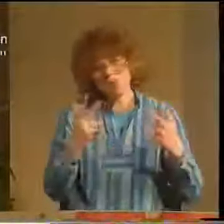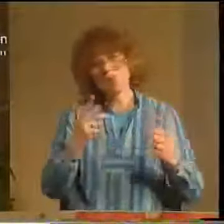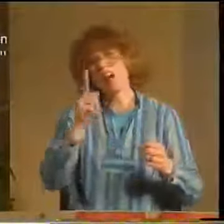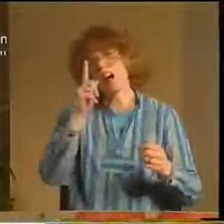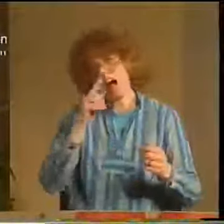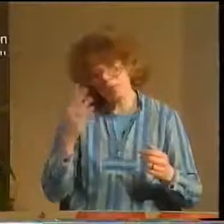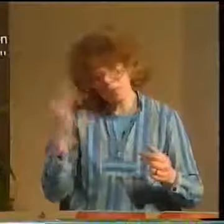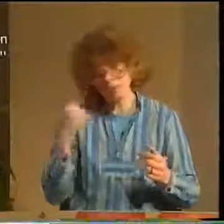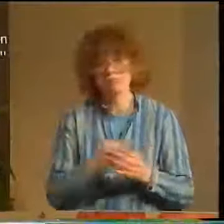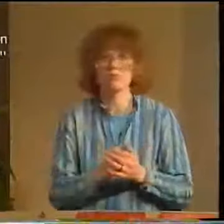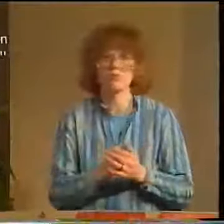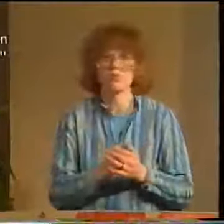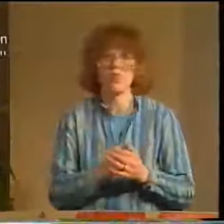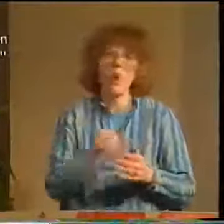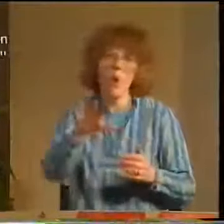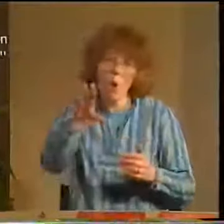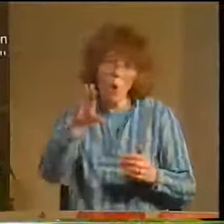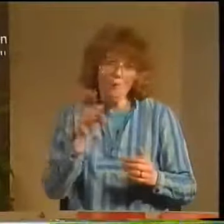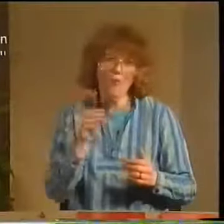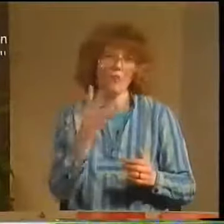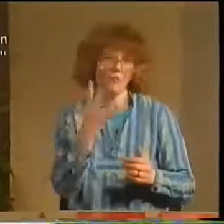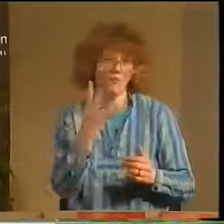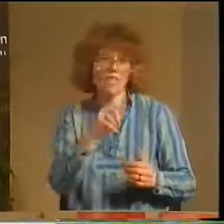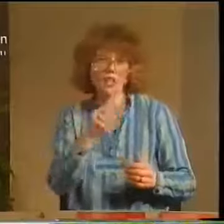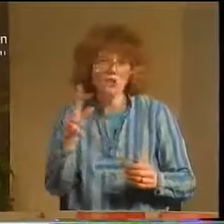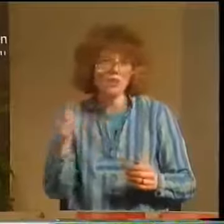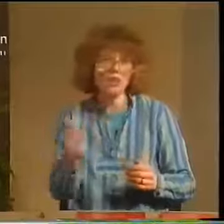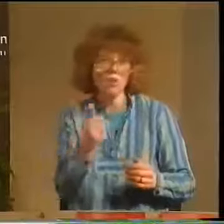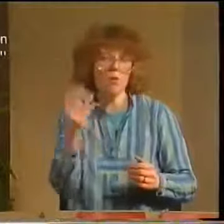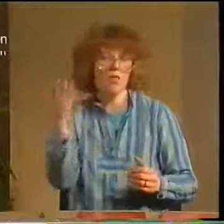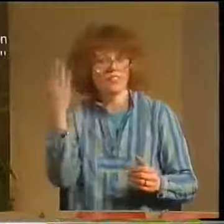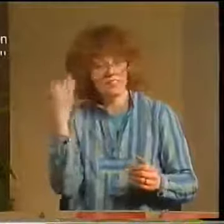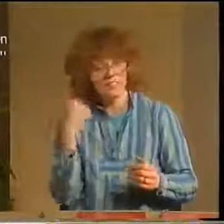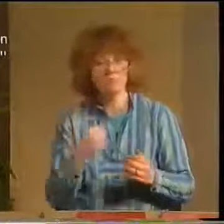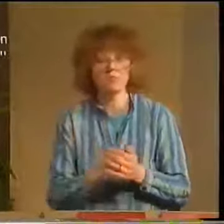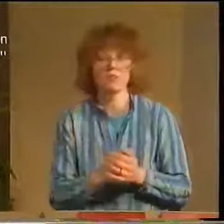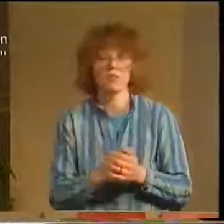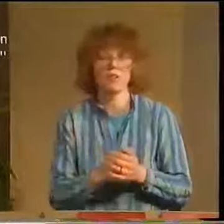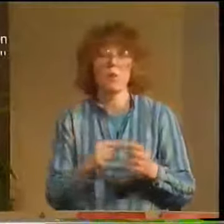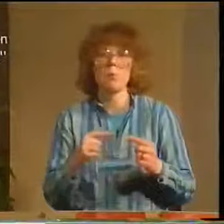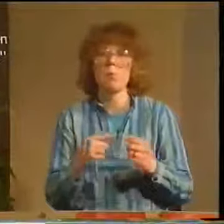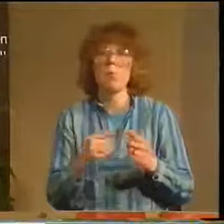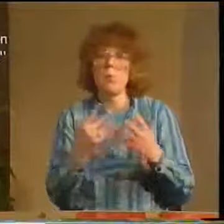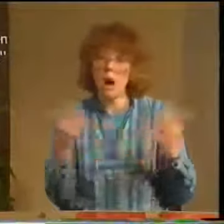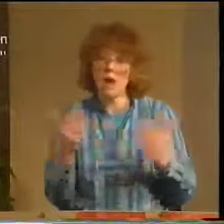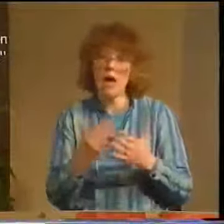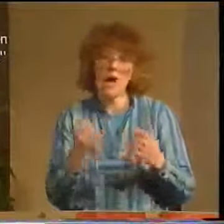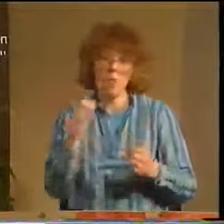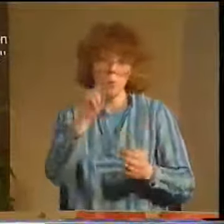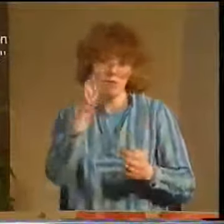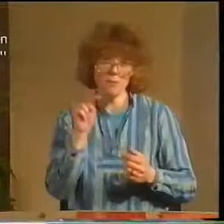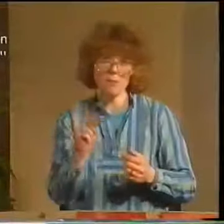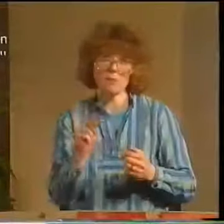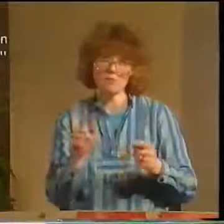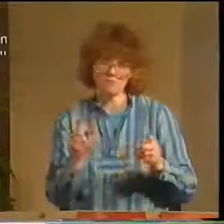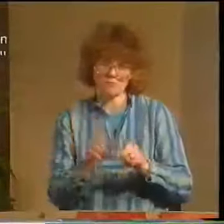Filmen er gammel, optaget for 84 år siden, med mange af problemerne